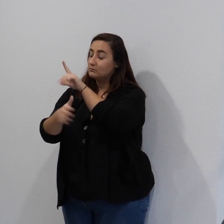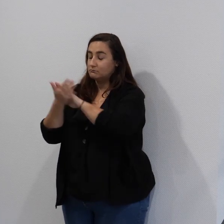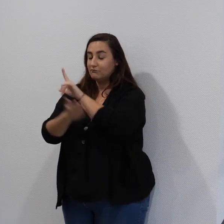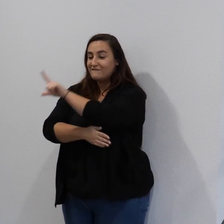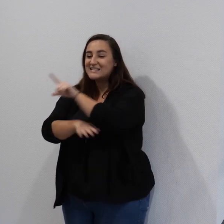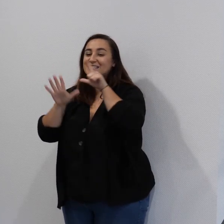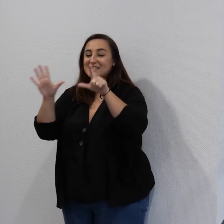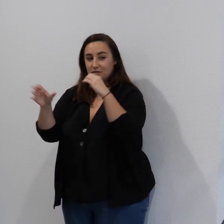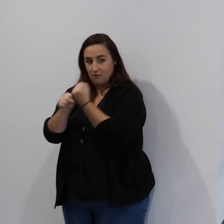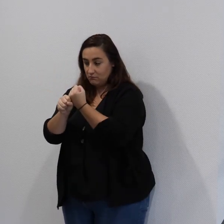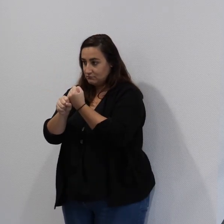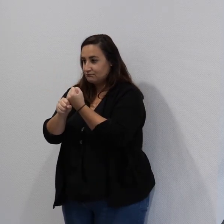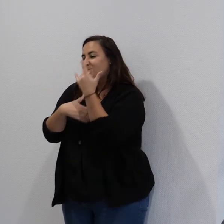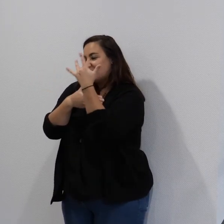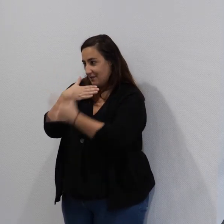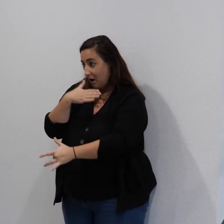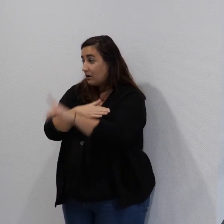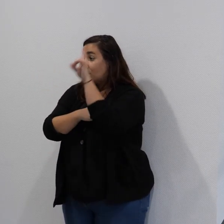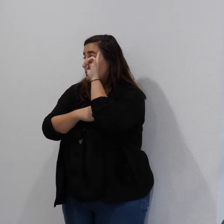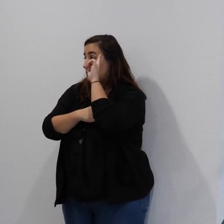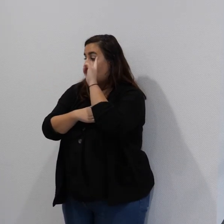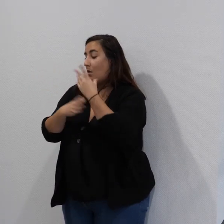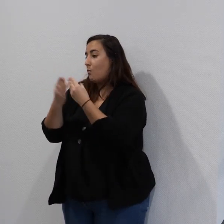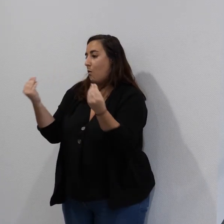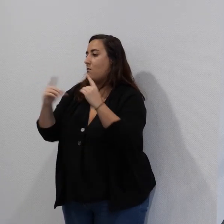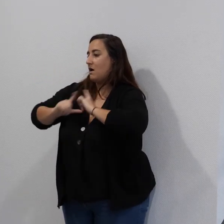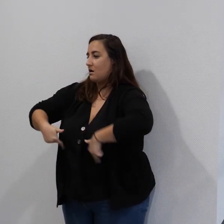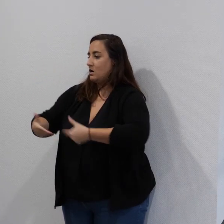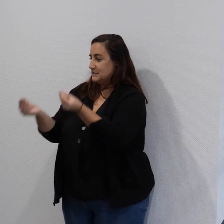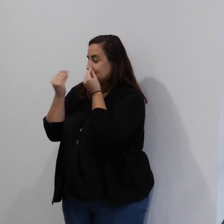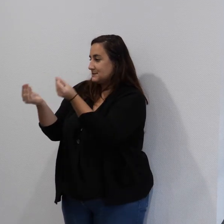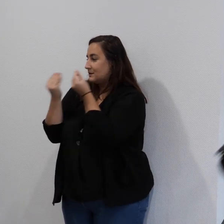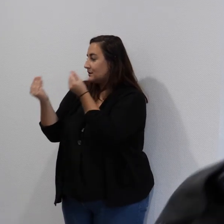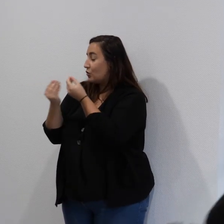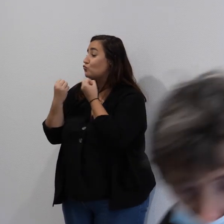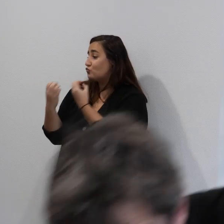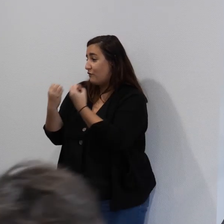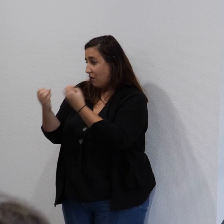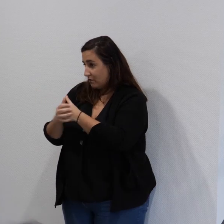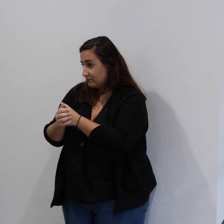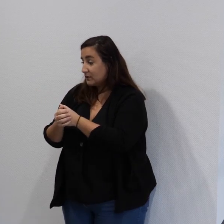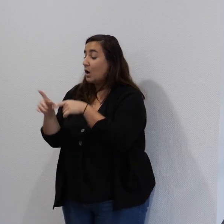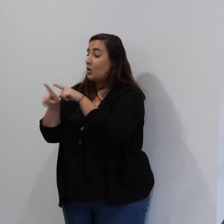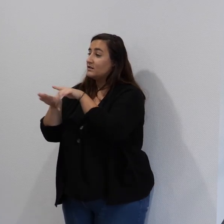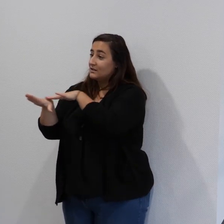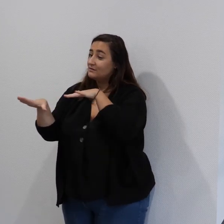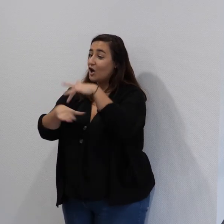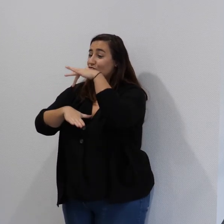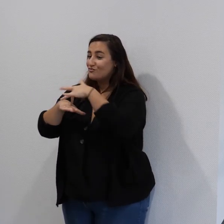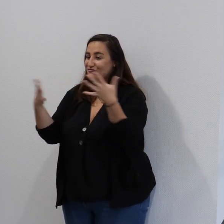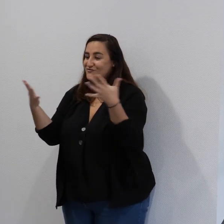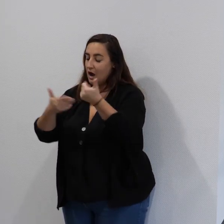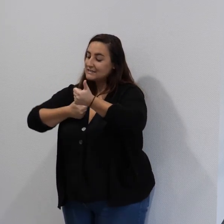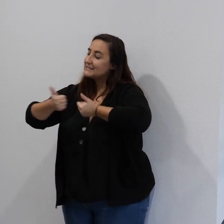c'est assez tard, parce que j'ai passé beaucoup de temps dans les écoles de dessin. J'ai fait ce qu'on appelait le service militaire, ça n'existe